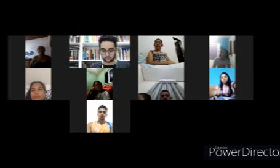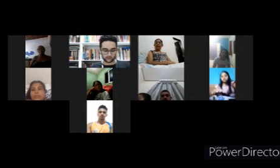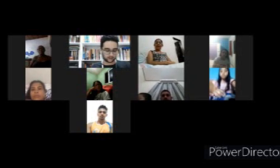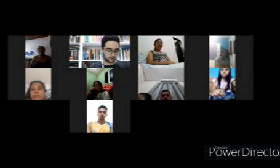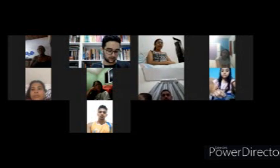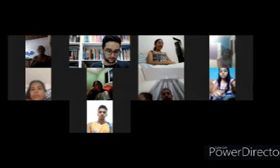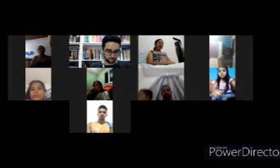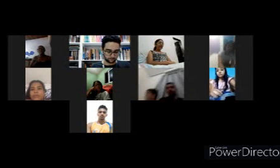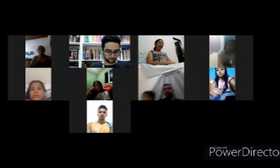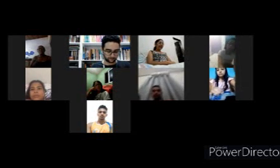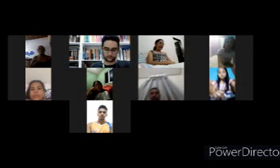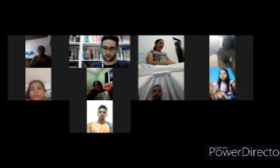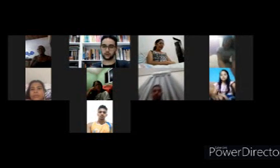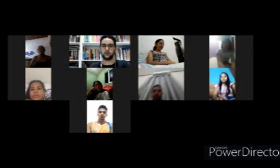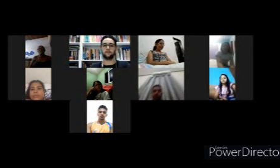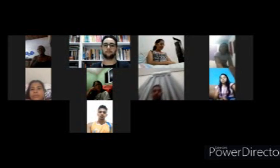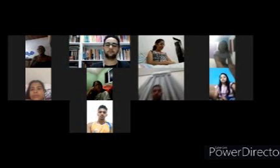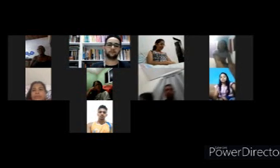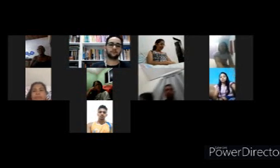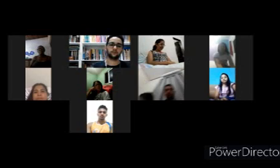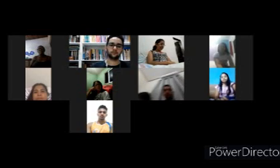Procurar aqui. Achei.